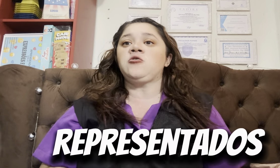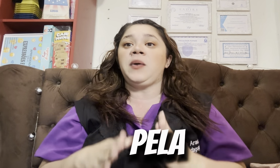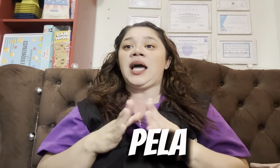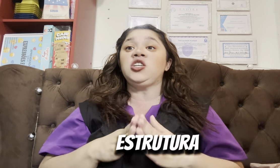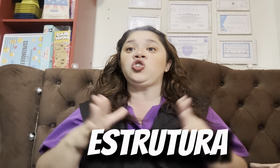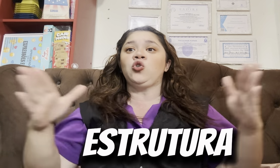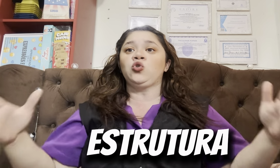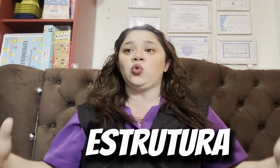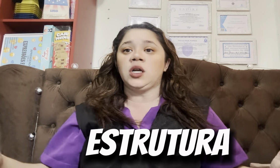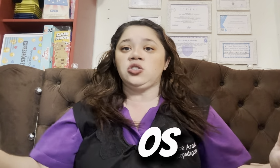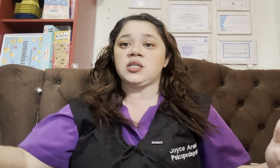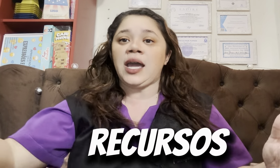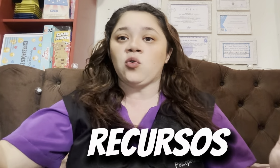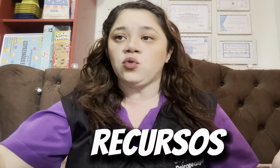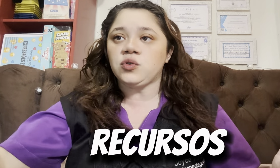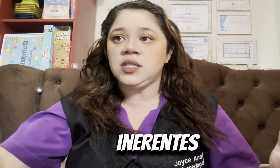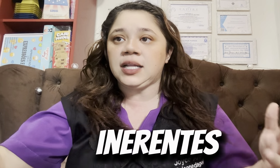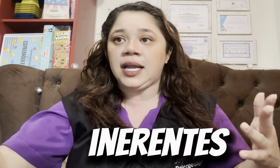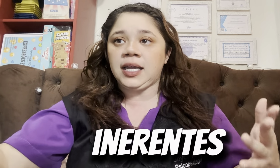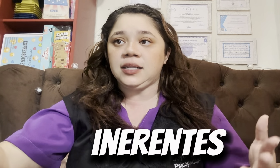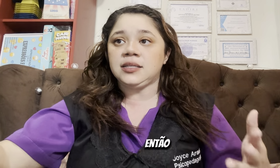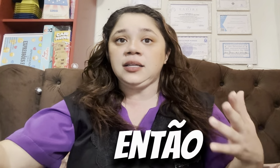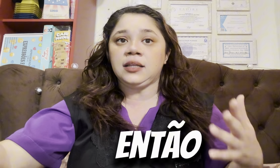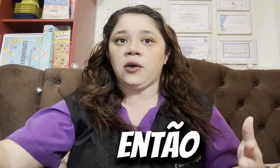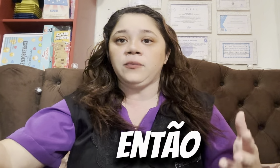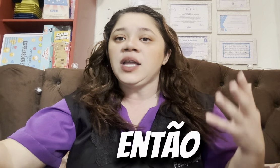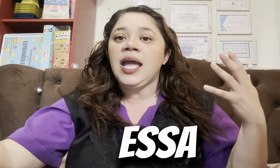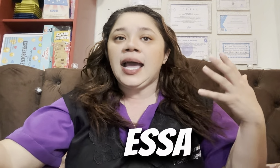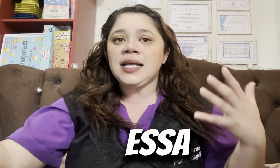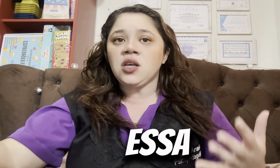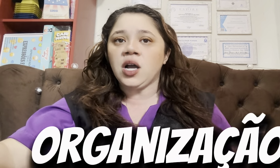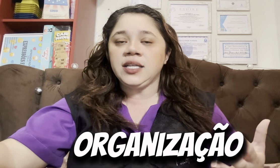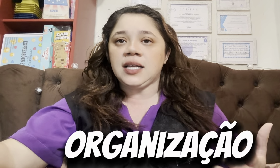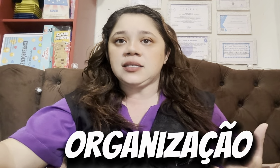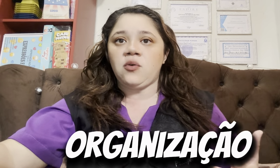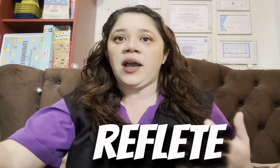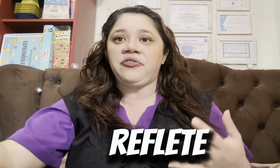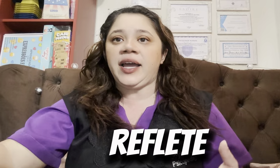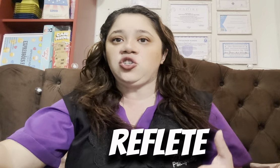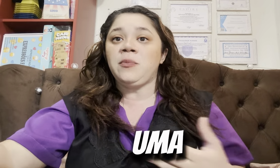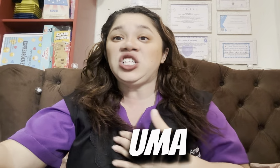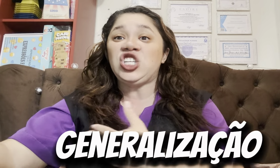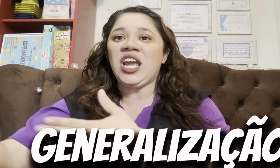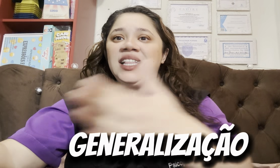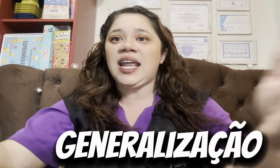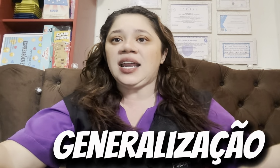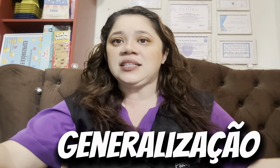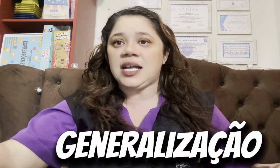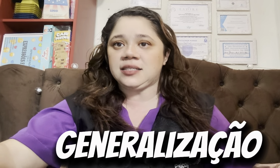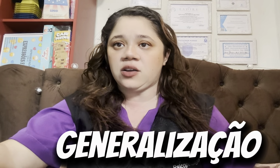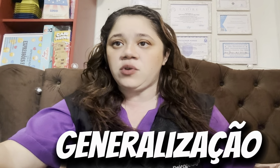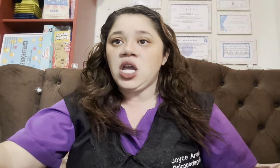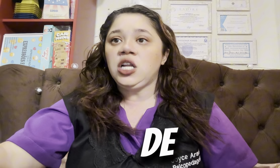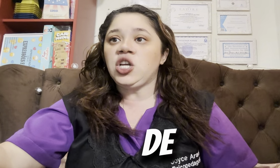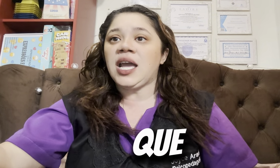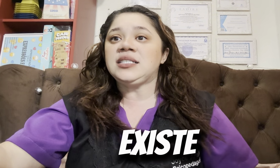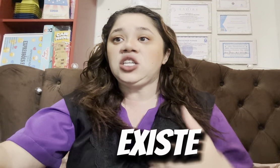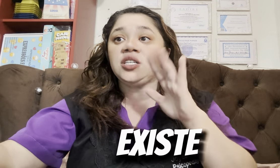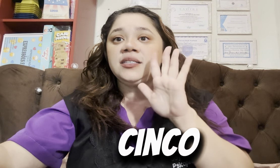pela estrutura dos recursos inerentes. Então, essa organização reflete uma generalização de que existem